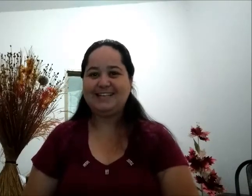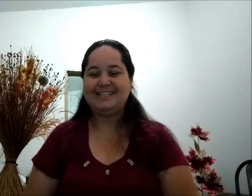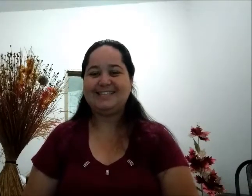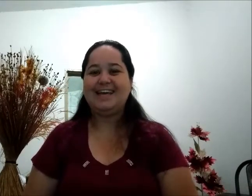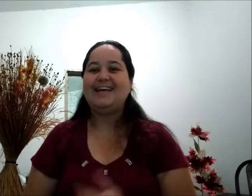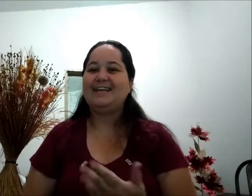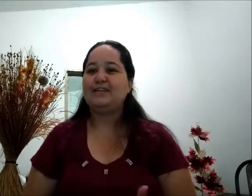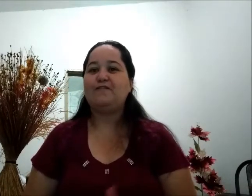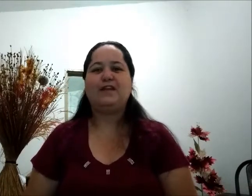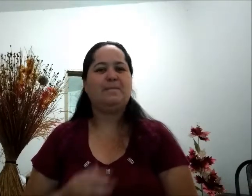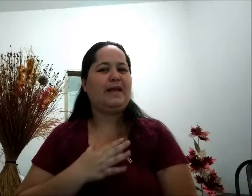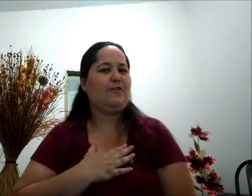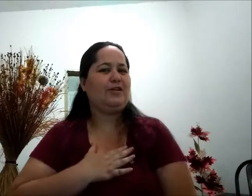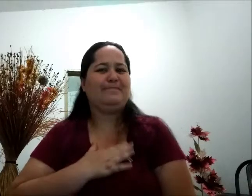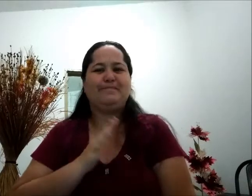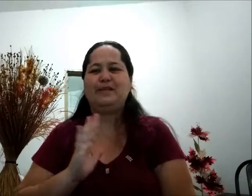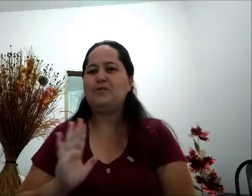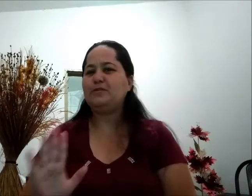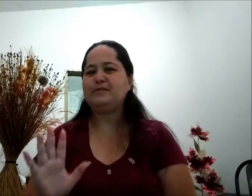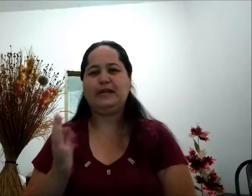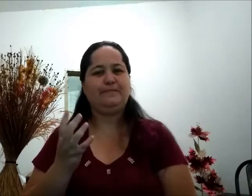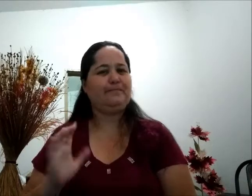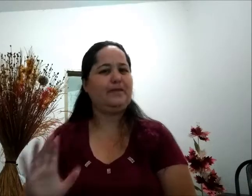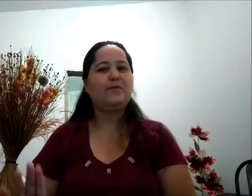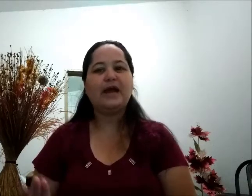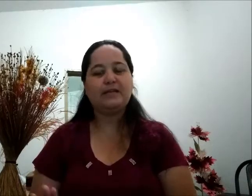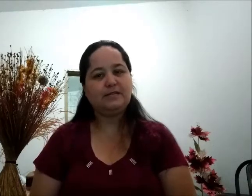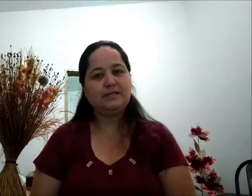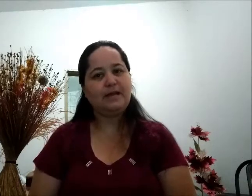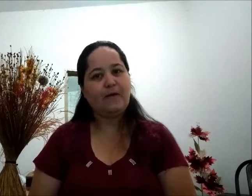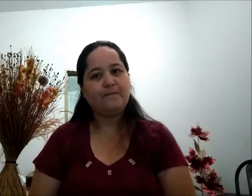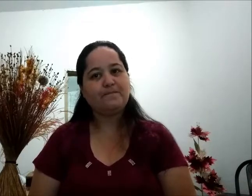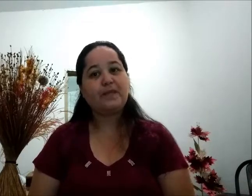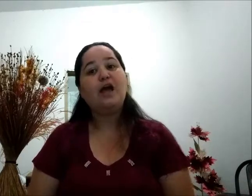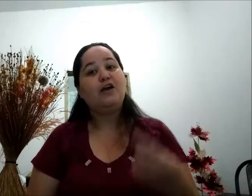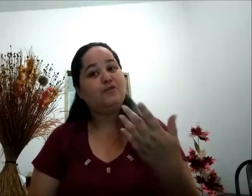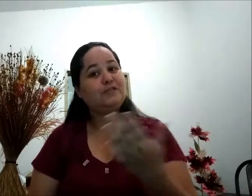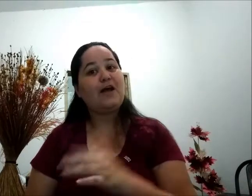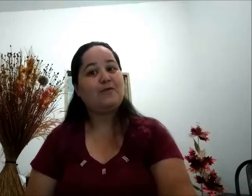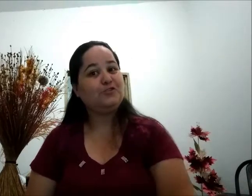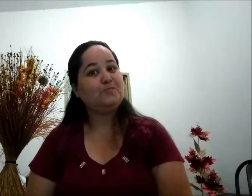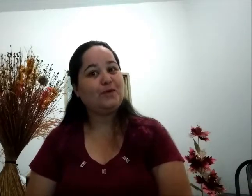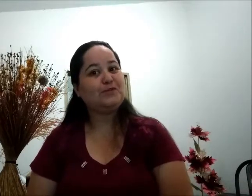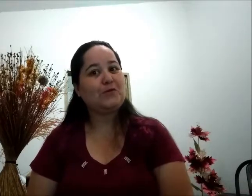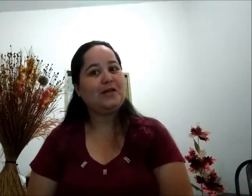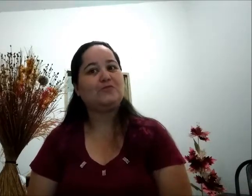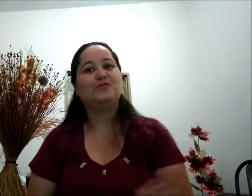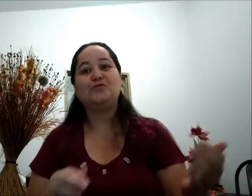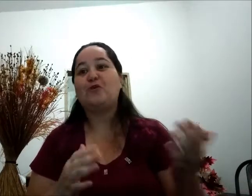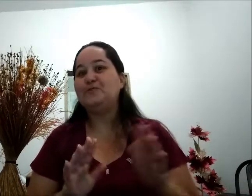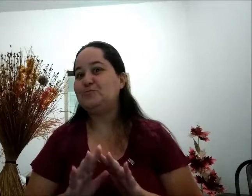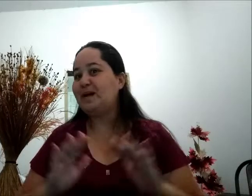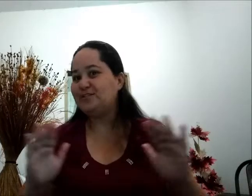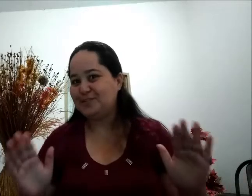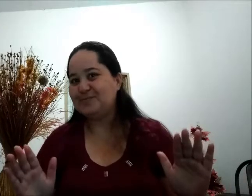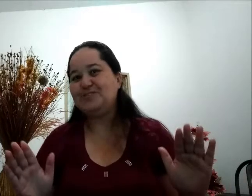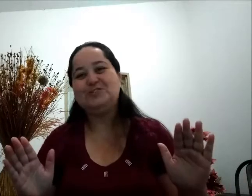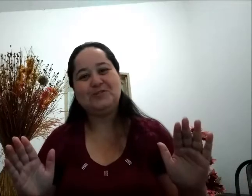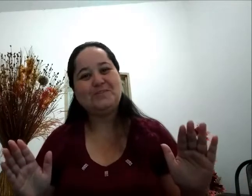sardas. Então, eu falei para ela, olha, não gostei, não quero esse sinal. E o sinal a gente pode escolher, o nosso nome de batismo a gente não